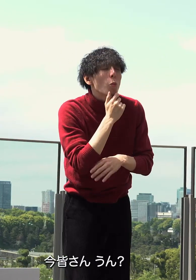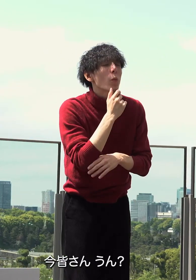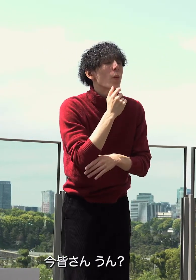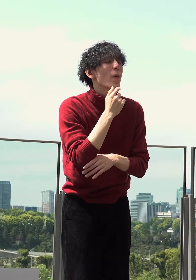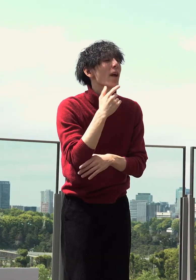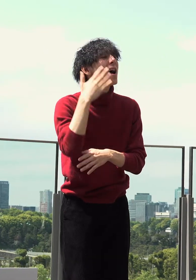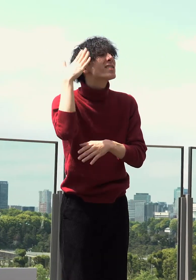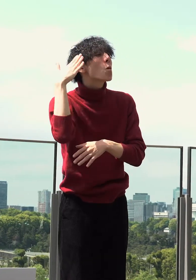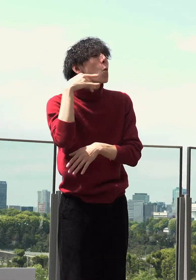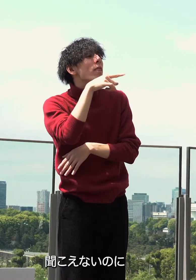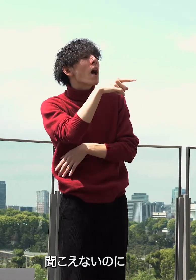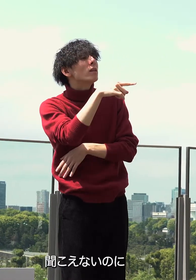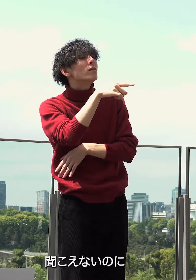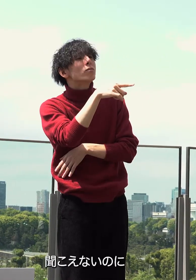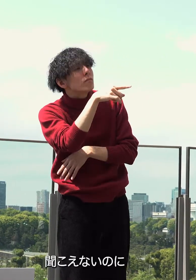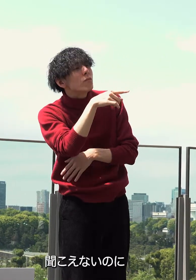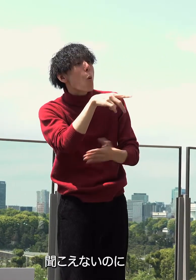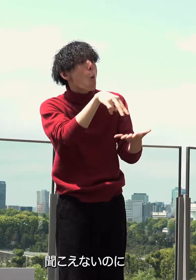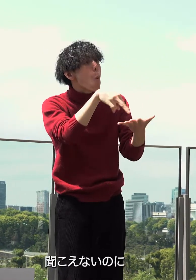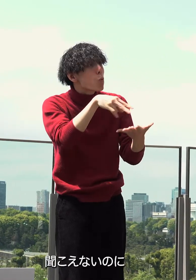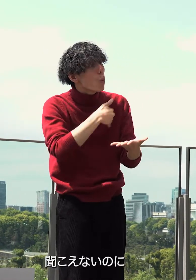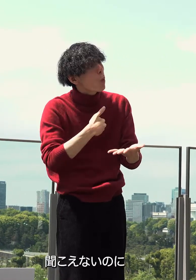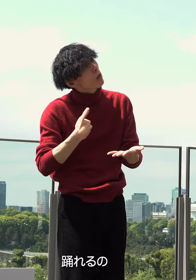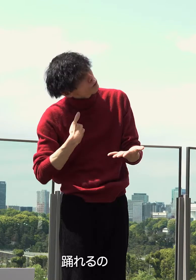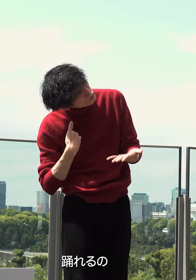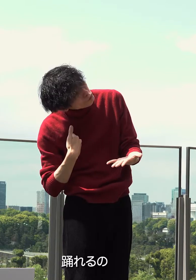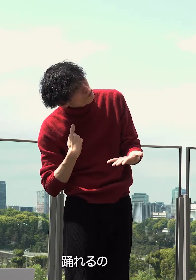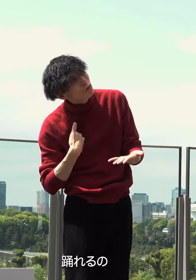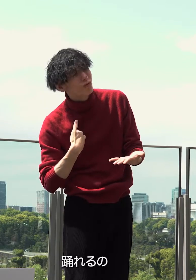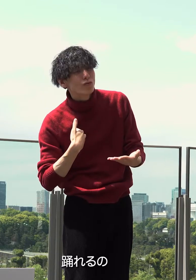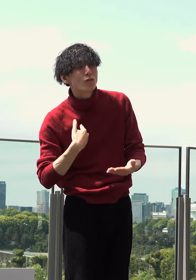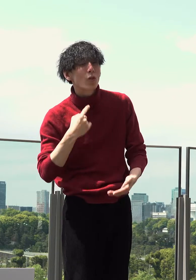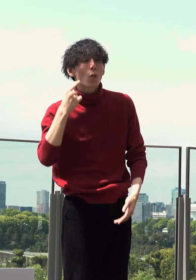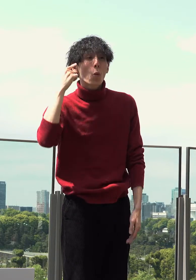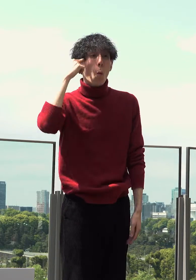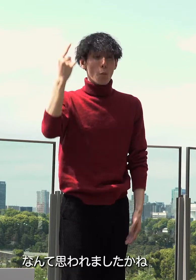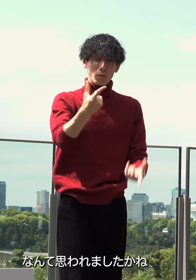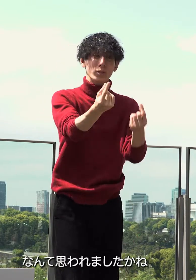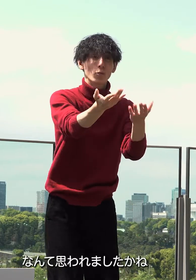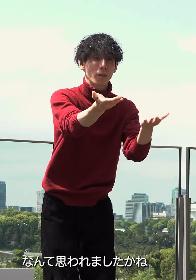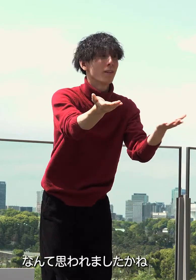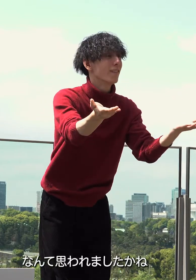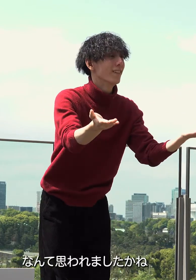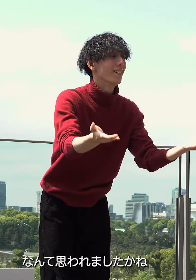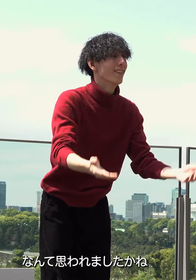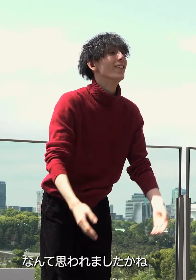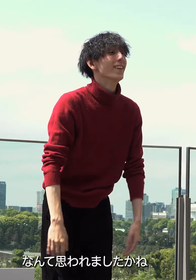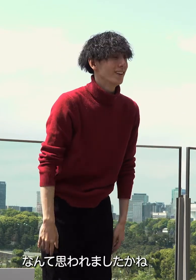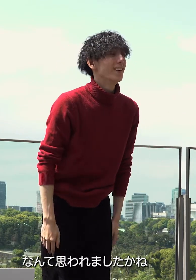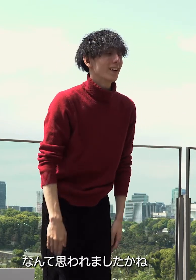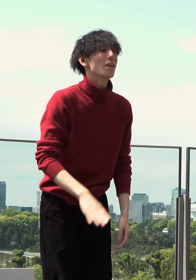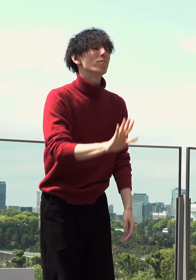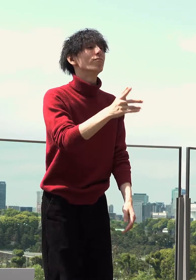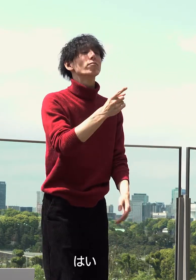ん？聞こえないのに踊れるの？なんて思われましたかね。は